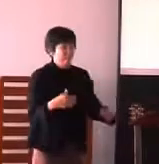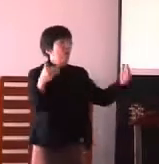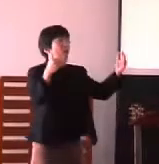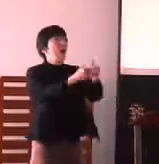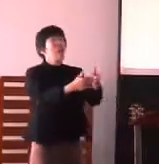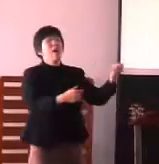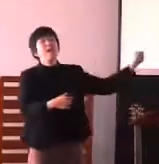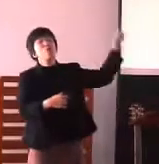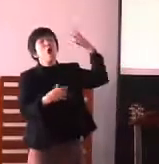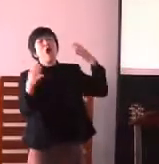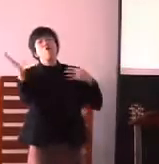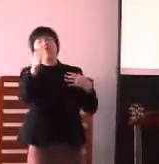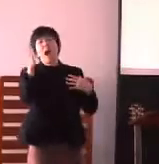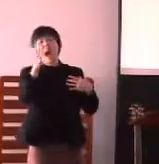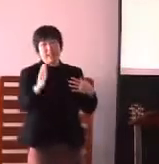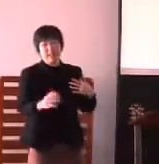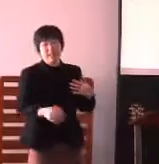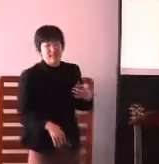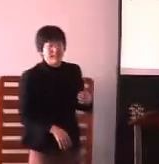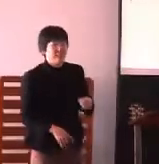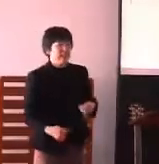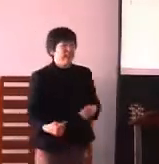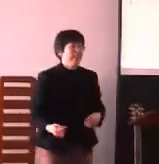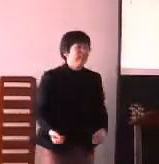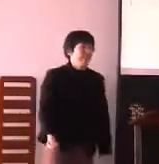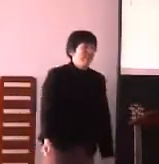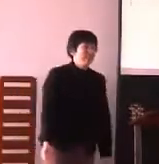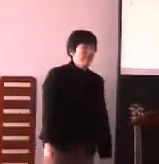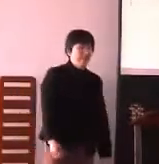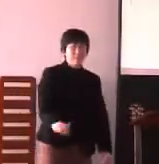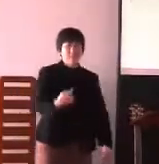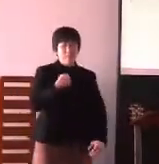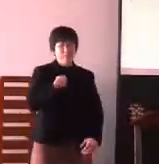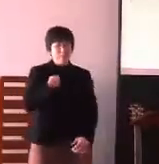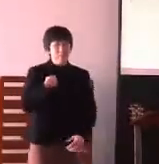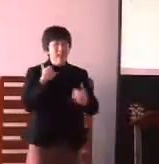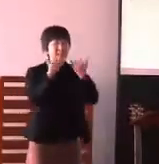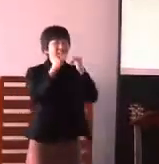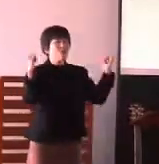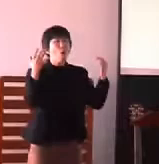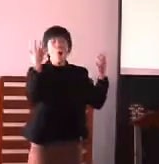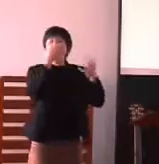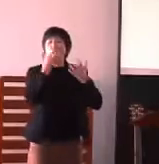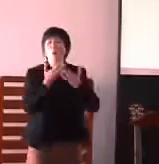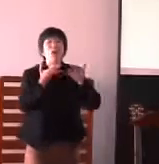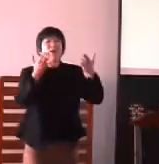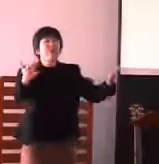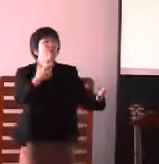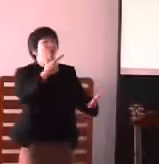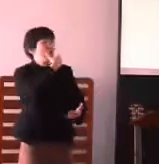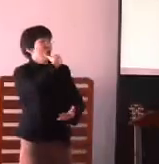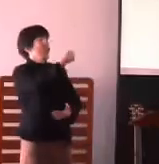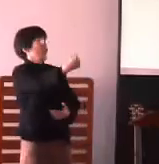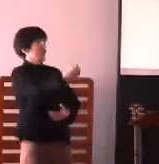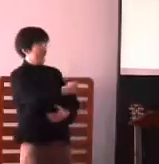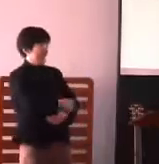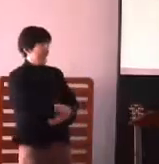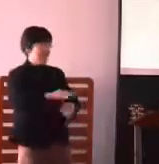それまでね、そういうこの世にあったことを言われたのですね。だから